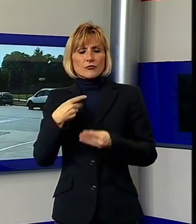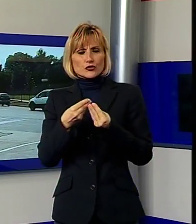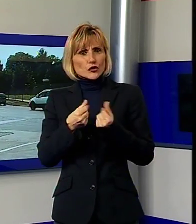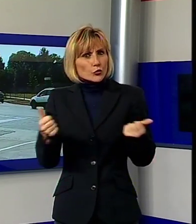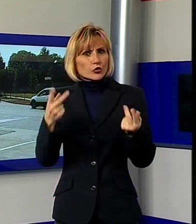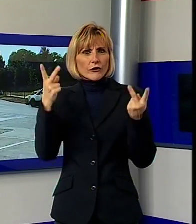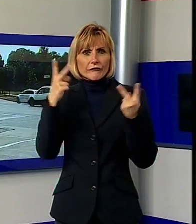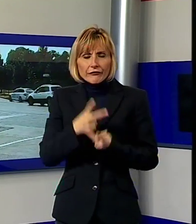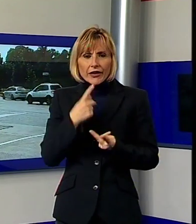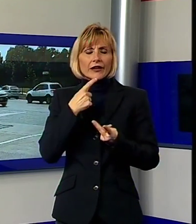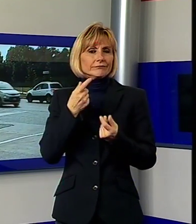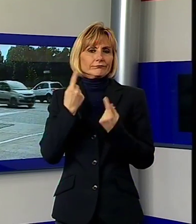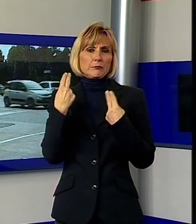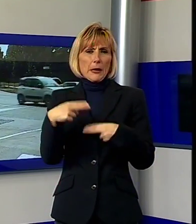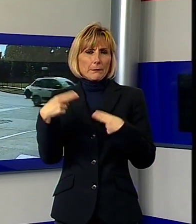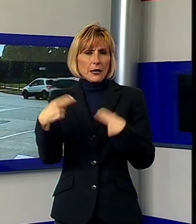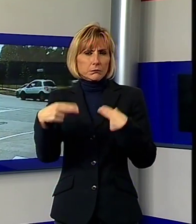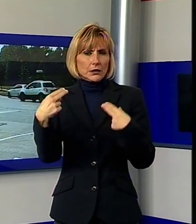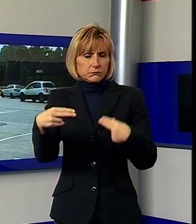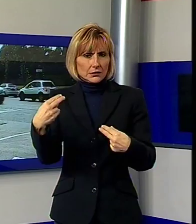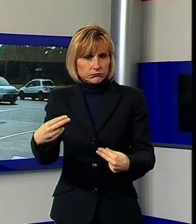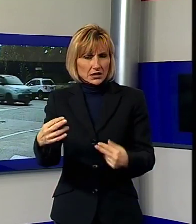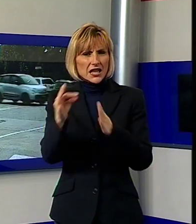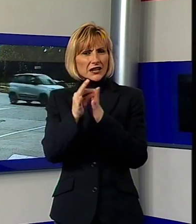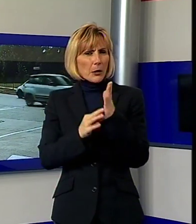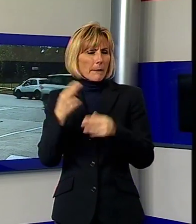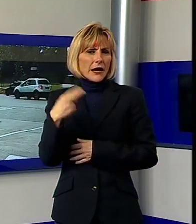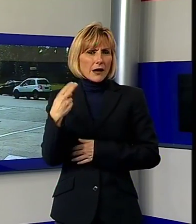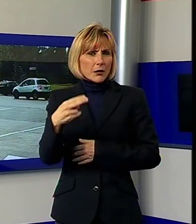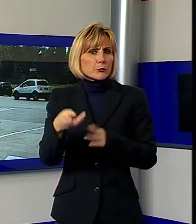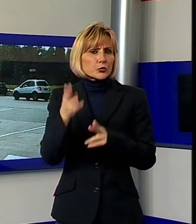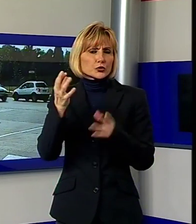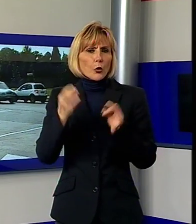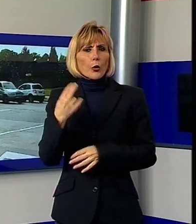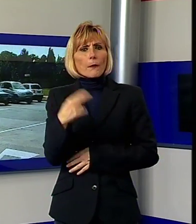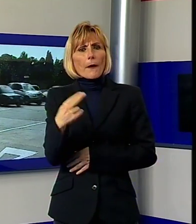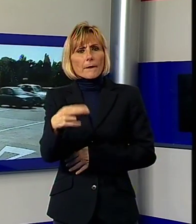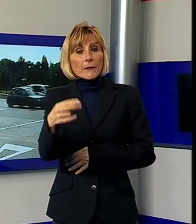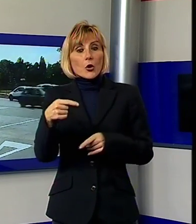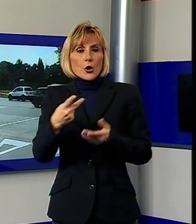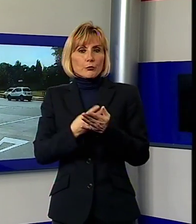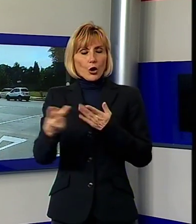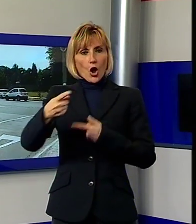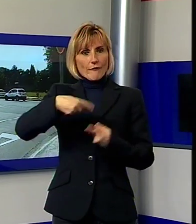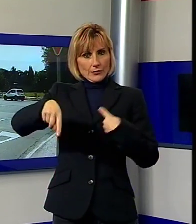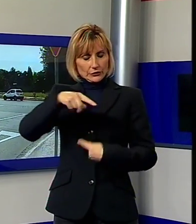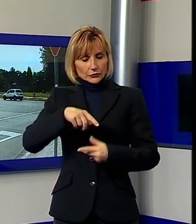definitive per regolamentarlo e renderlo più sicuro. Adesso il Comune ci prova con la rotatoria. La sfida è quella di